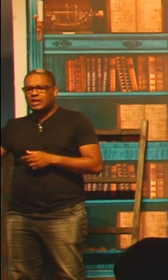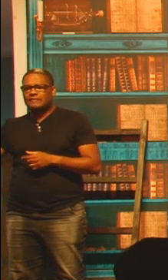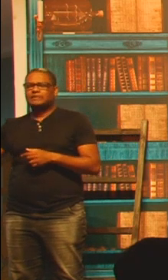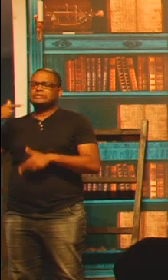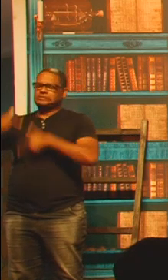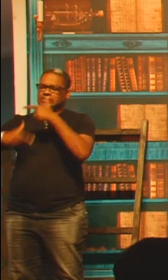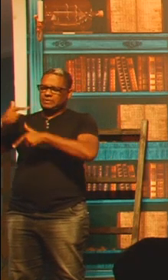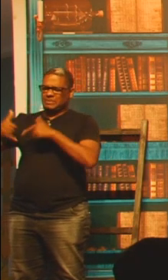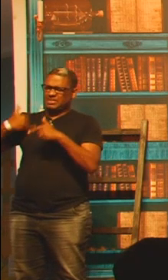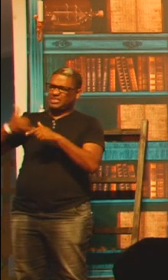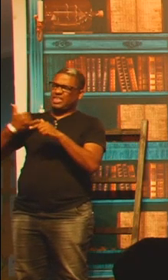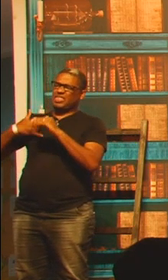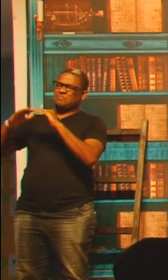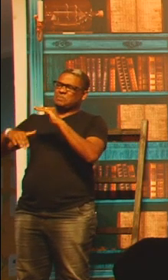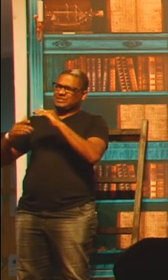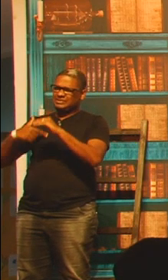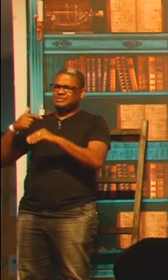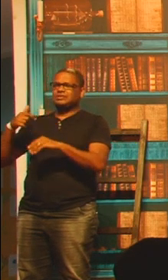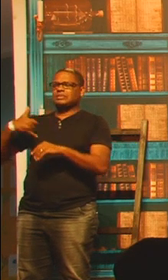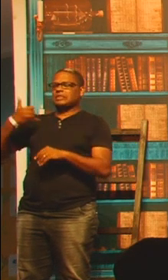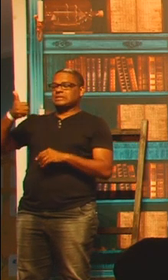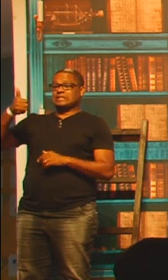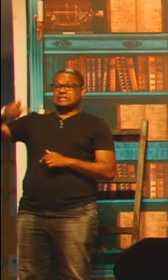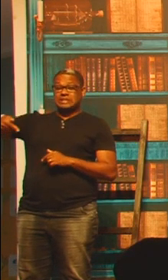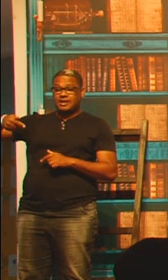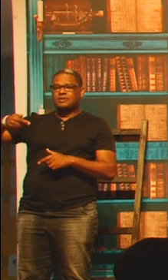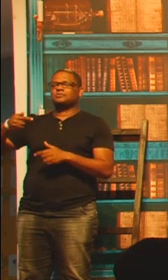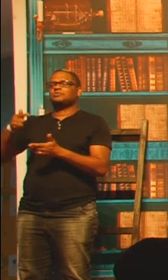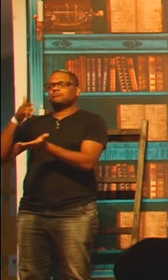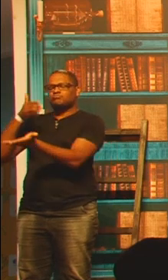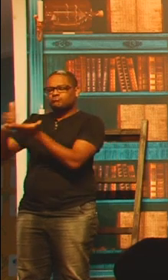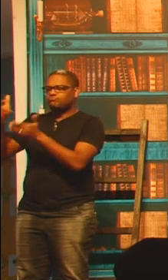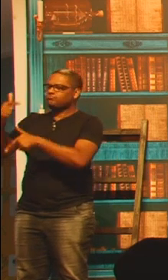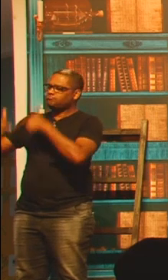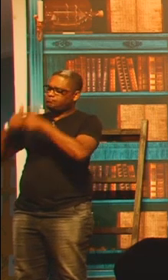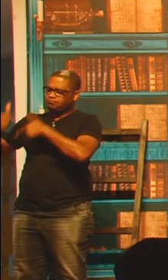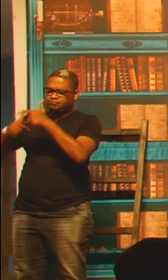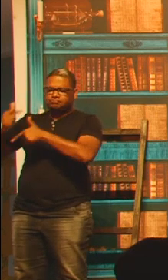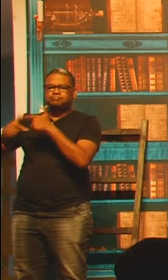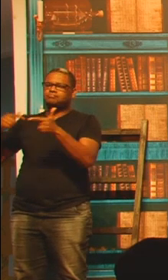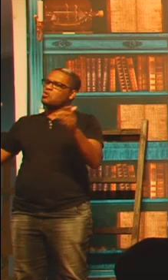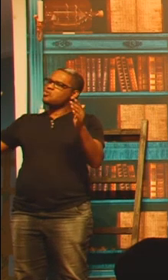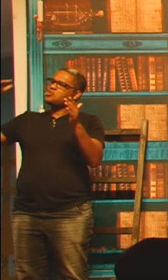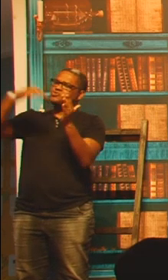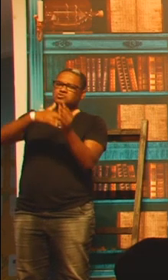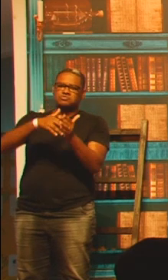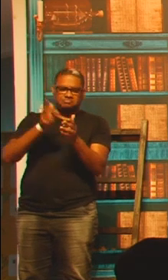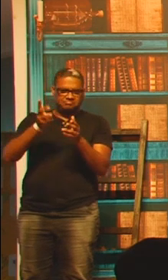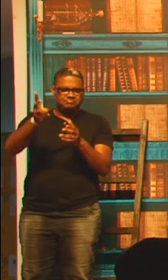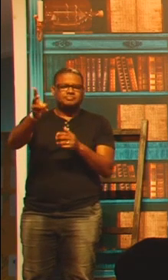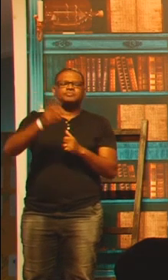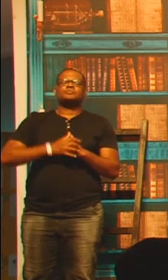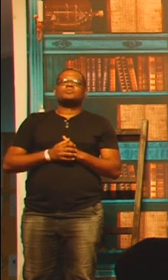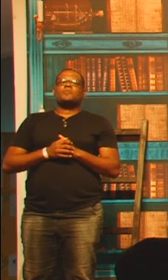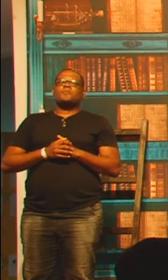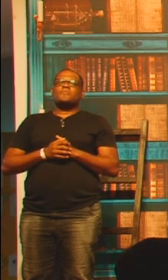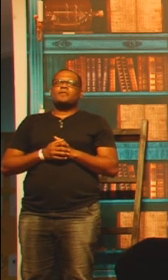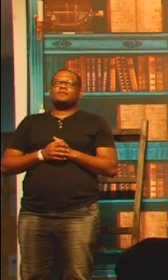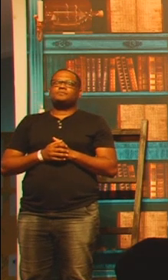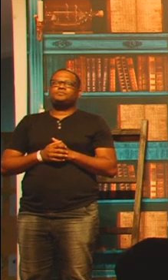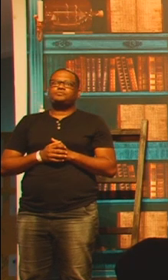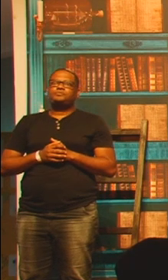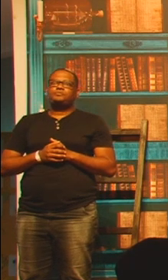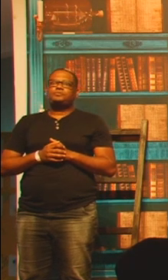desde muito cedo eu fui trabalhar, né, com 17 anos, nunca mais parei, continuo trabalhando, apesar